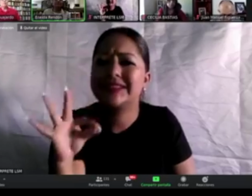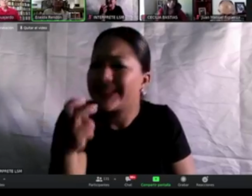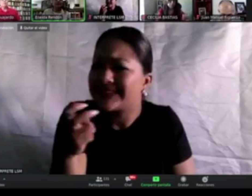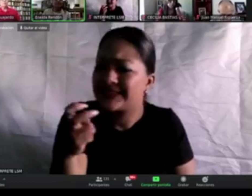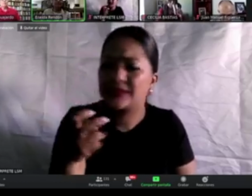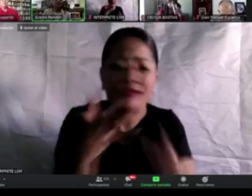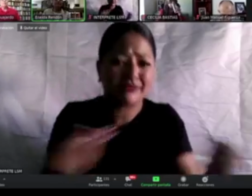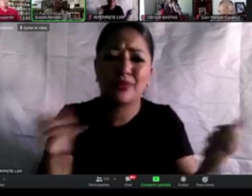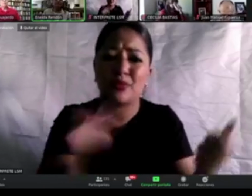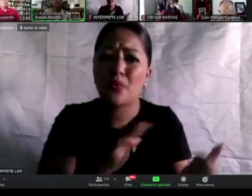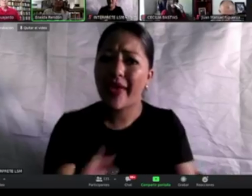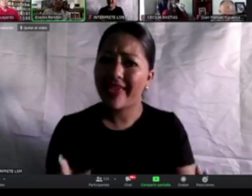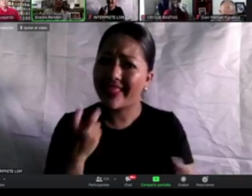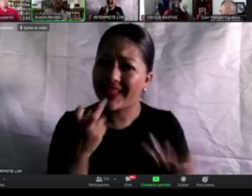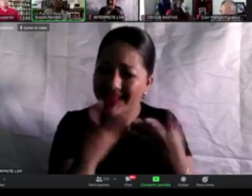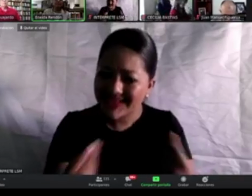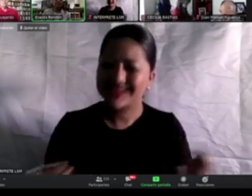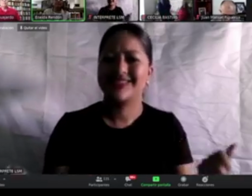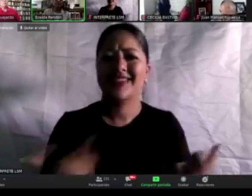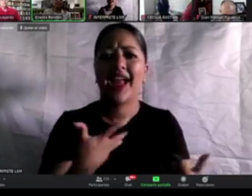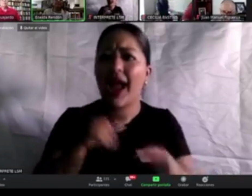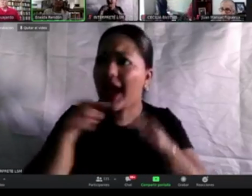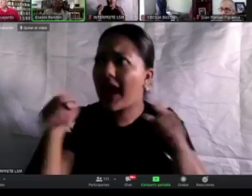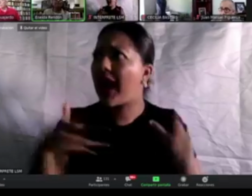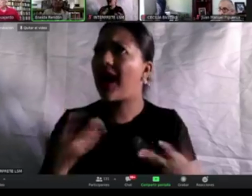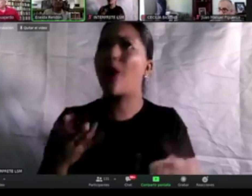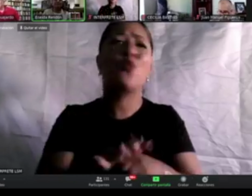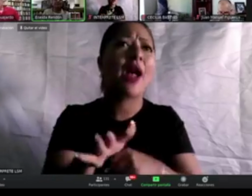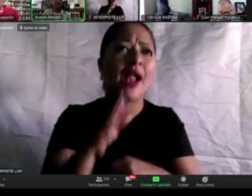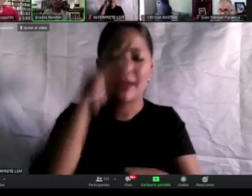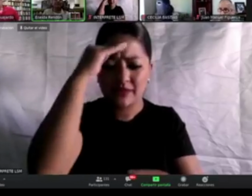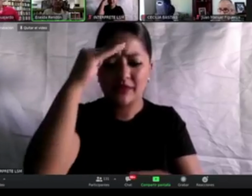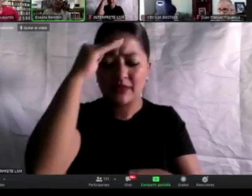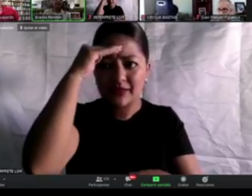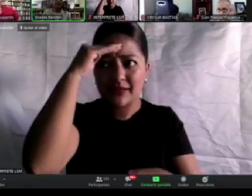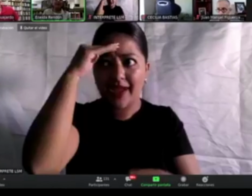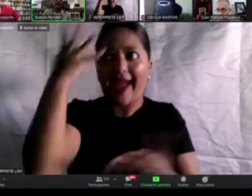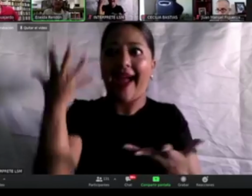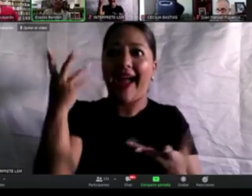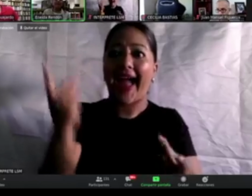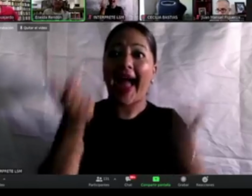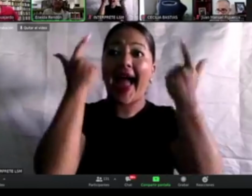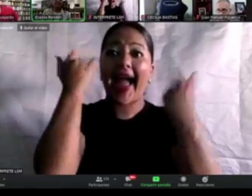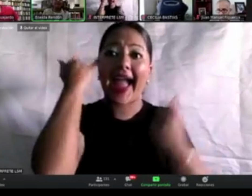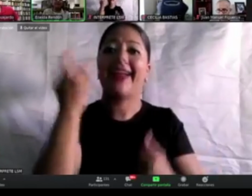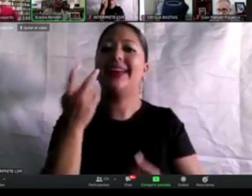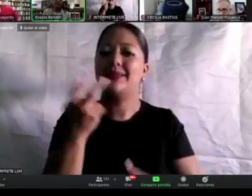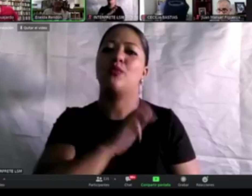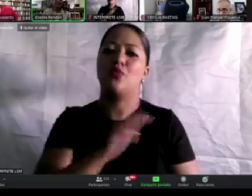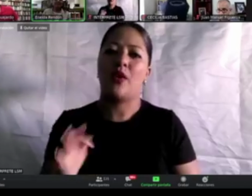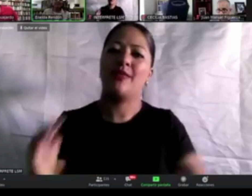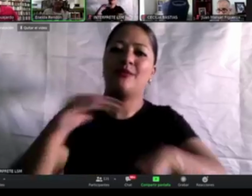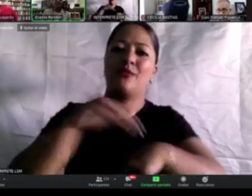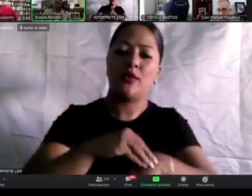o sea con los recursos que hay tratar de de ponerlos a a de